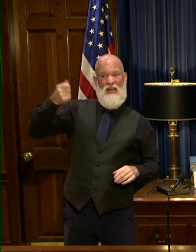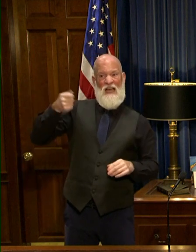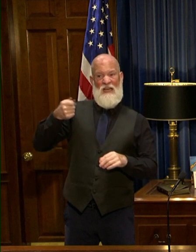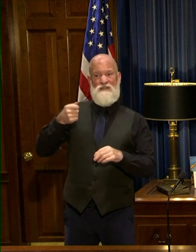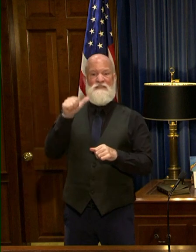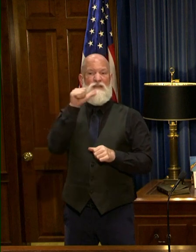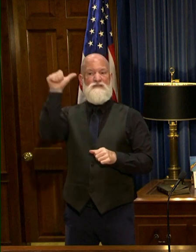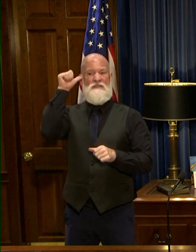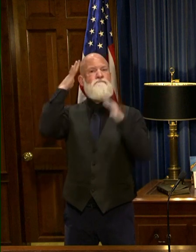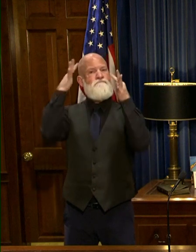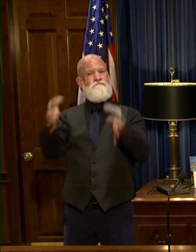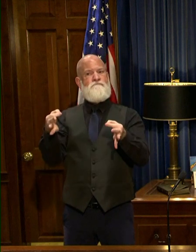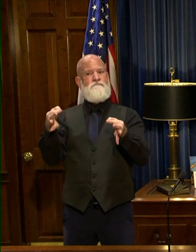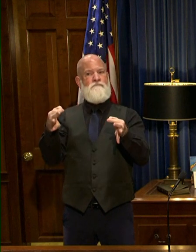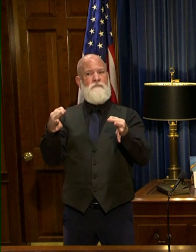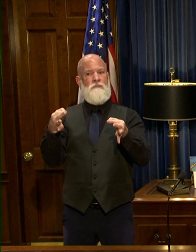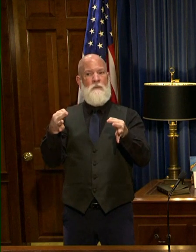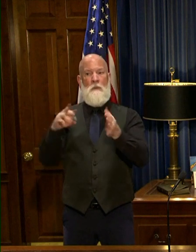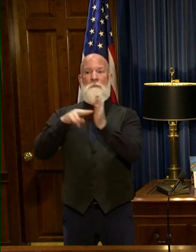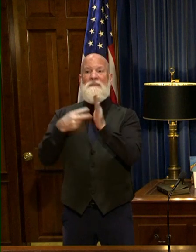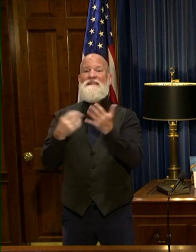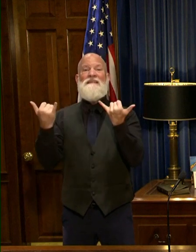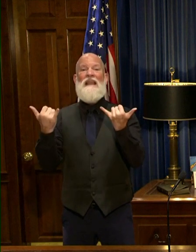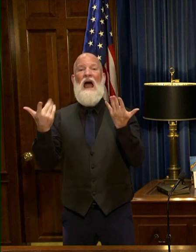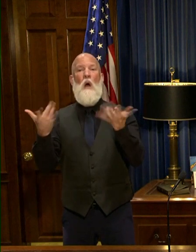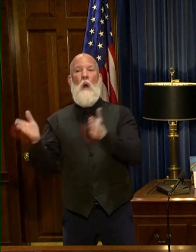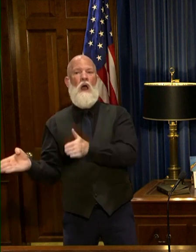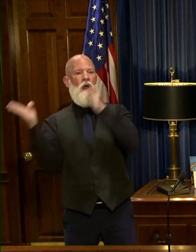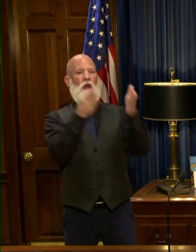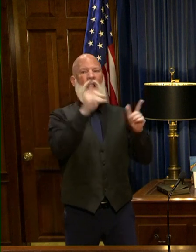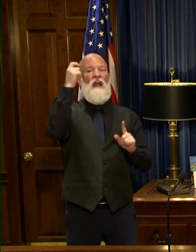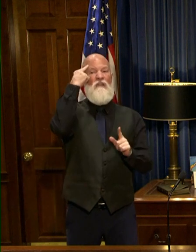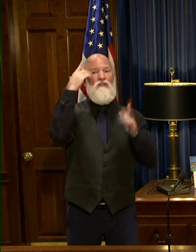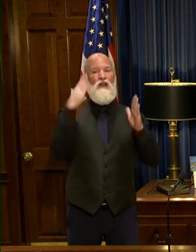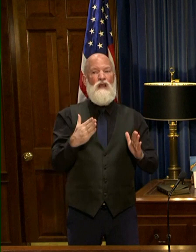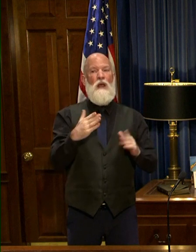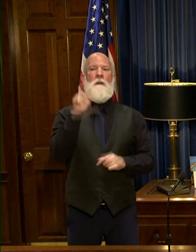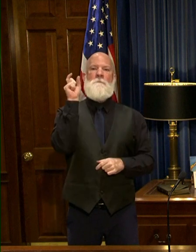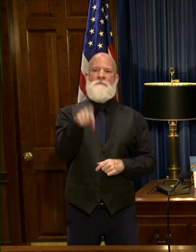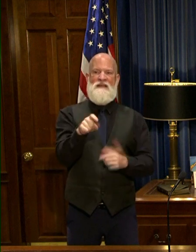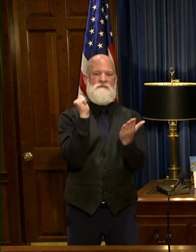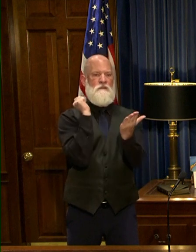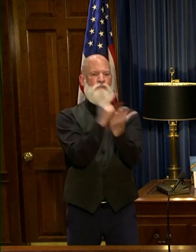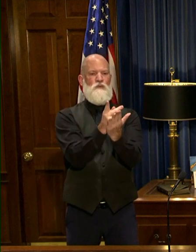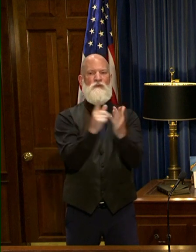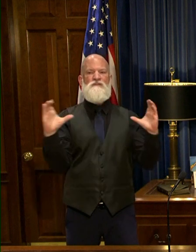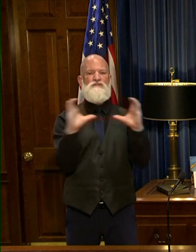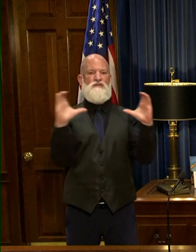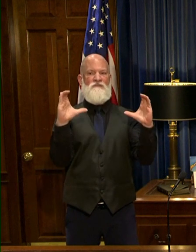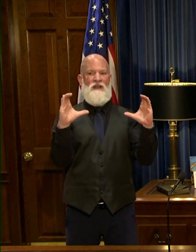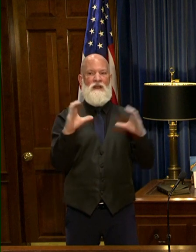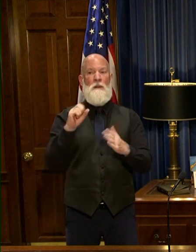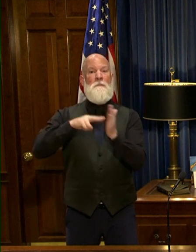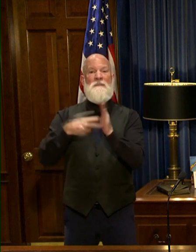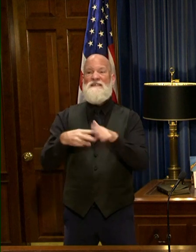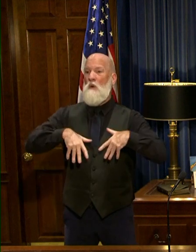que se formalice la certificación, lo que permitiría a la campaña de Trump buscar otras opciones legales para un recuento mecánico si